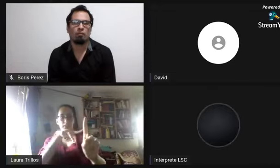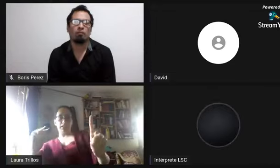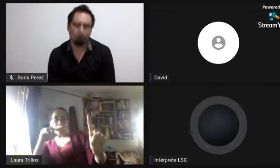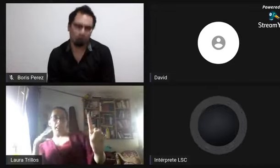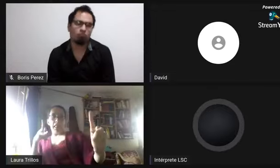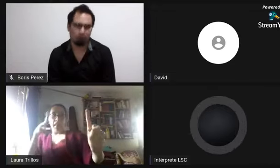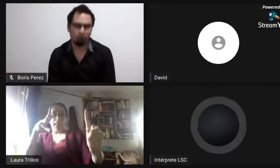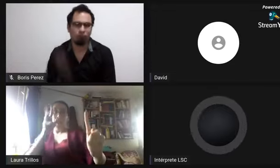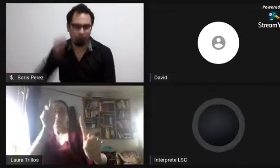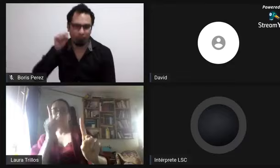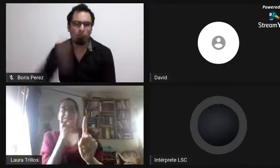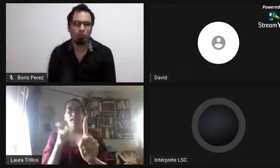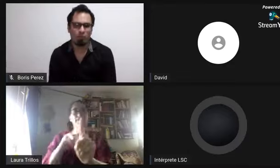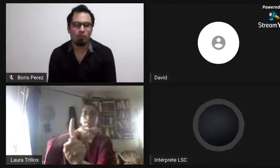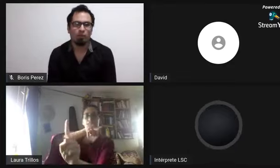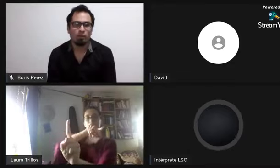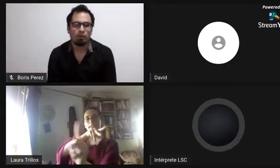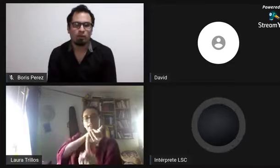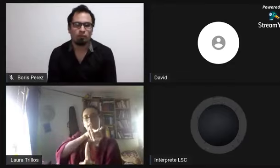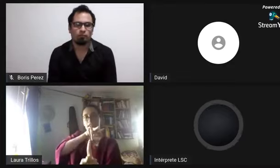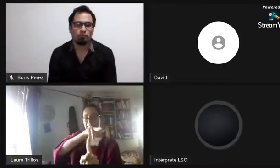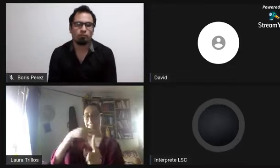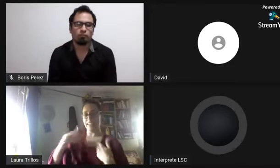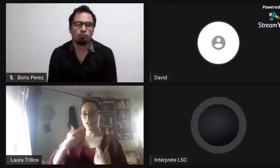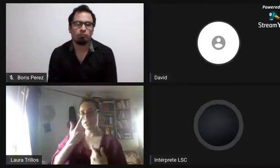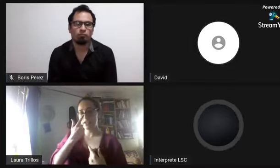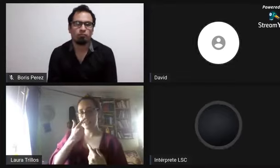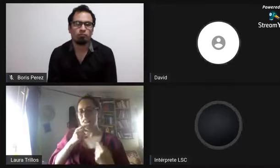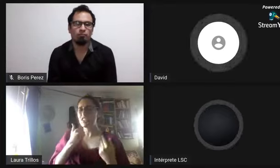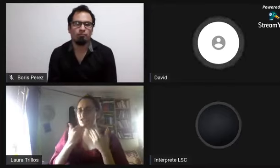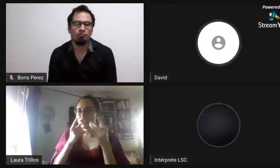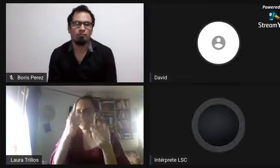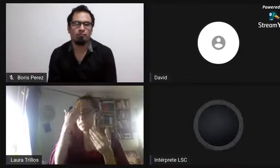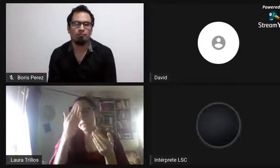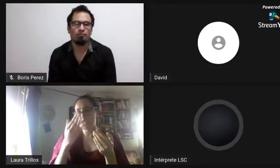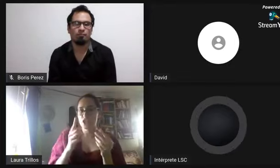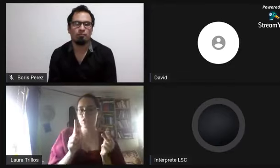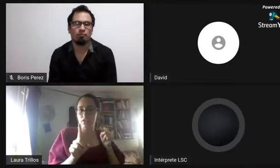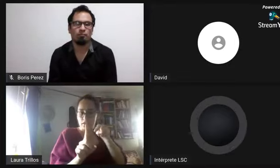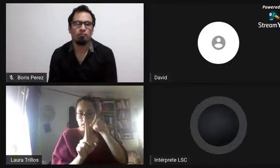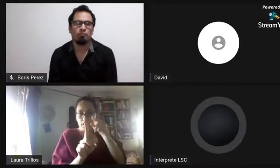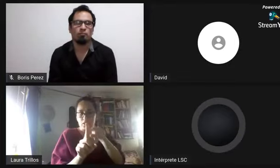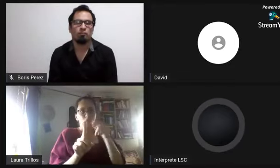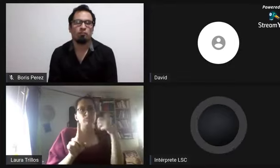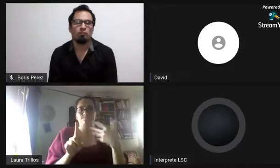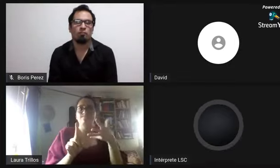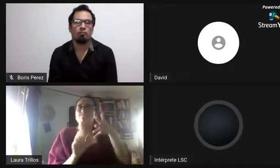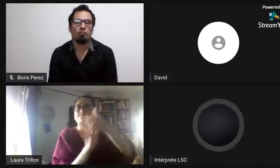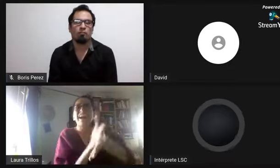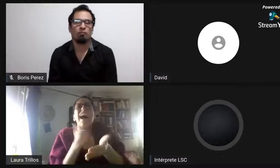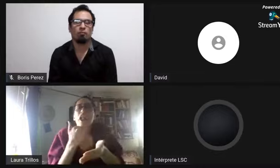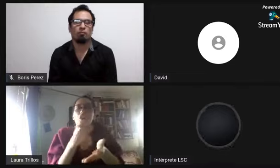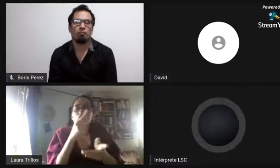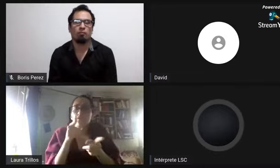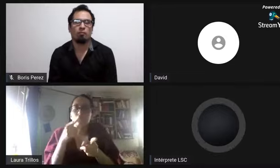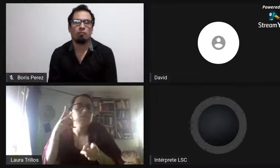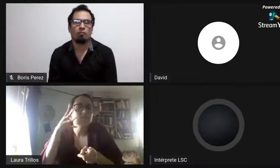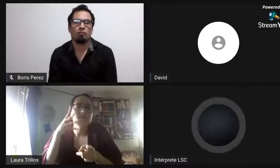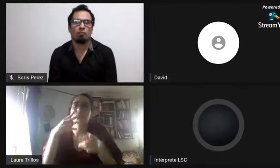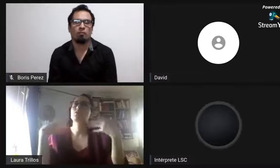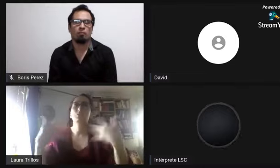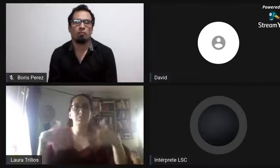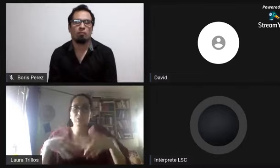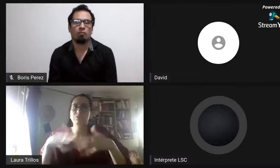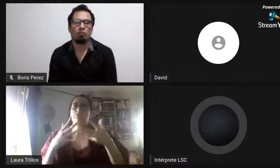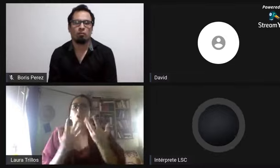precisamente cuáles son los diferentes puntos de vista, porque hay algunos que dicen que fue una persona muy importante con una filosofía